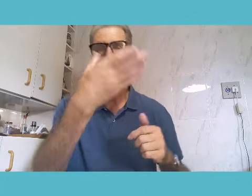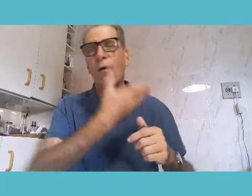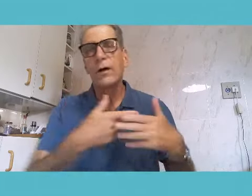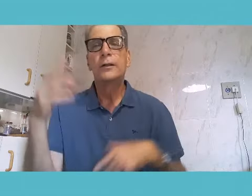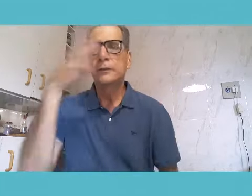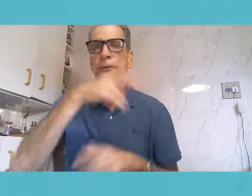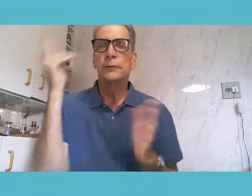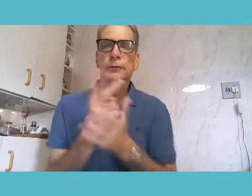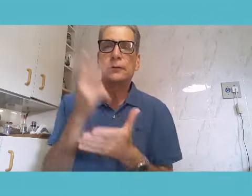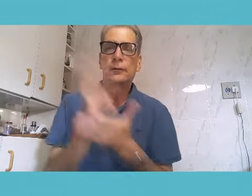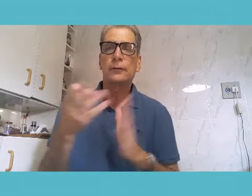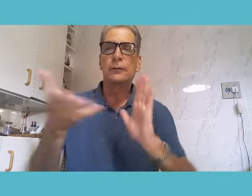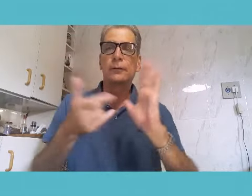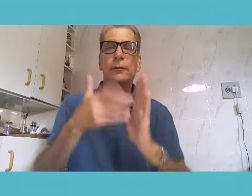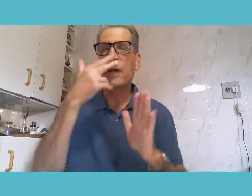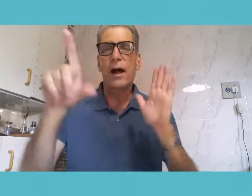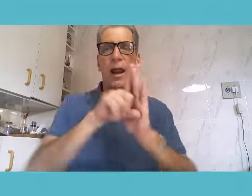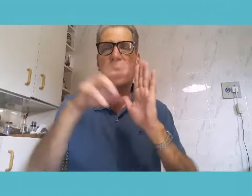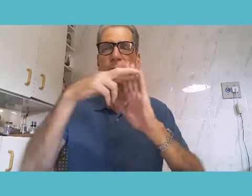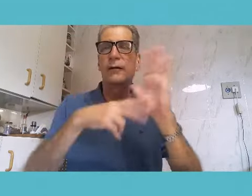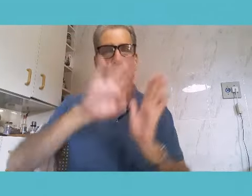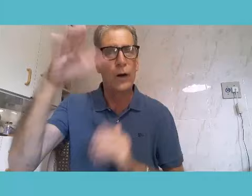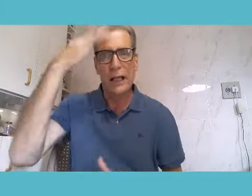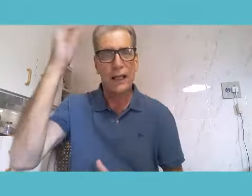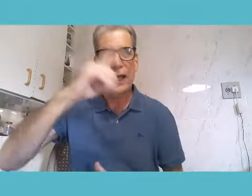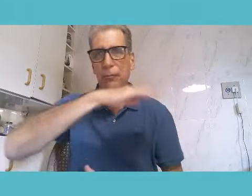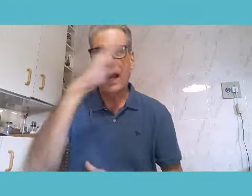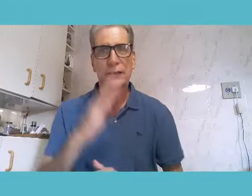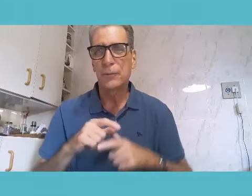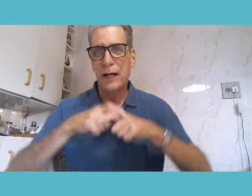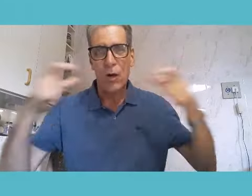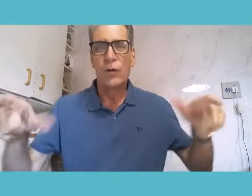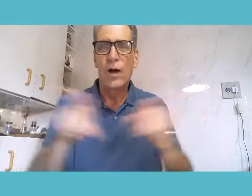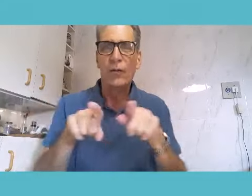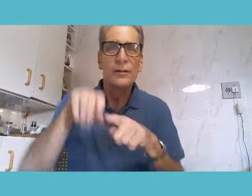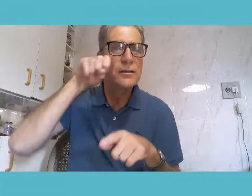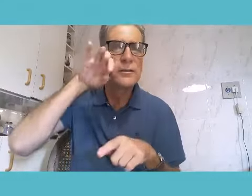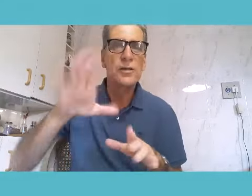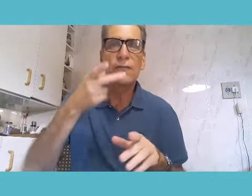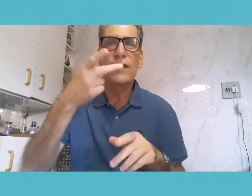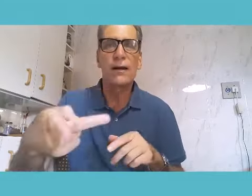E se for 17? Se for 17, tá bom. Ela é nova, 2017 já?